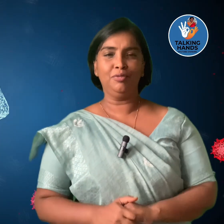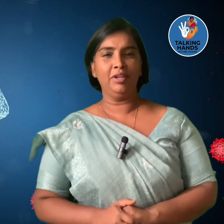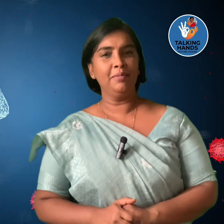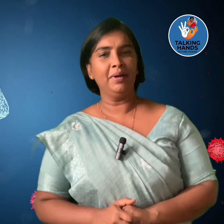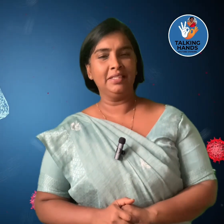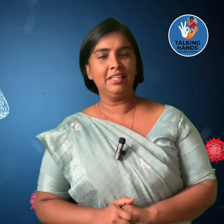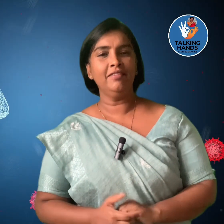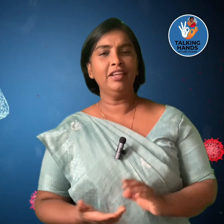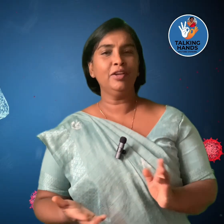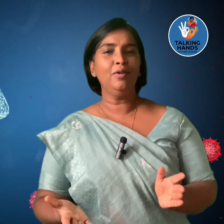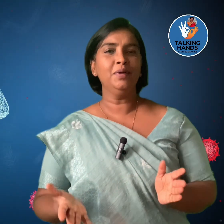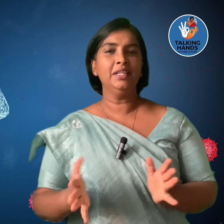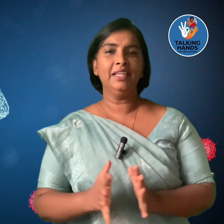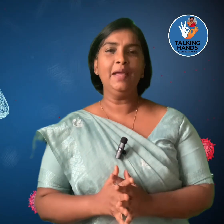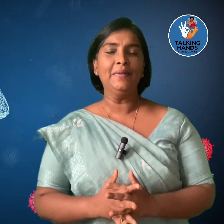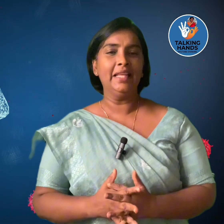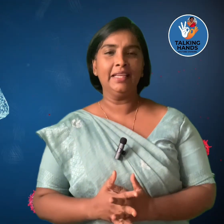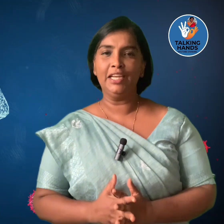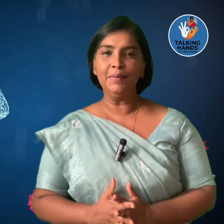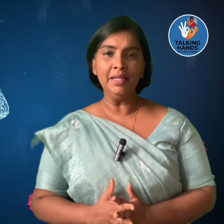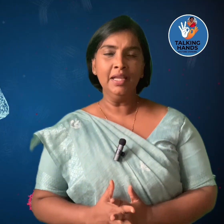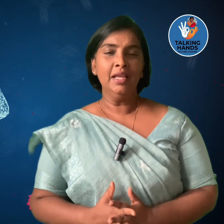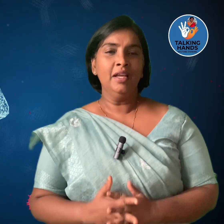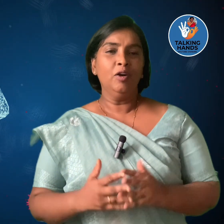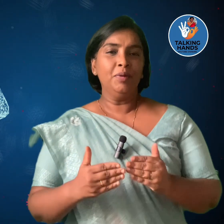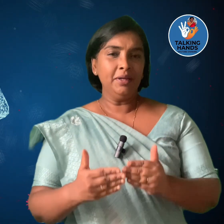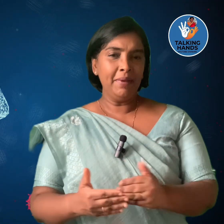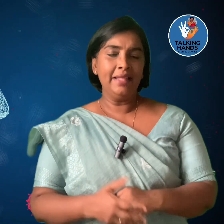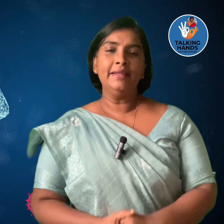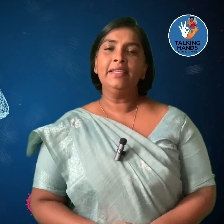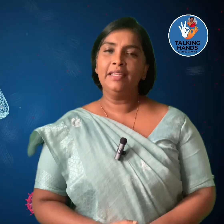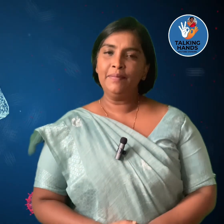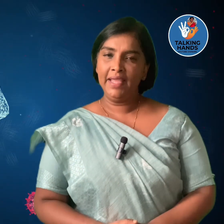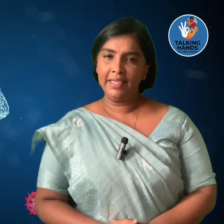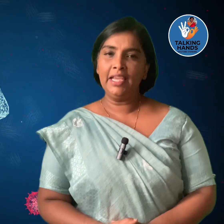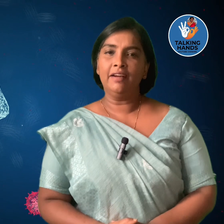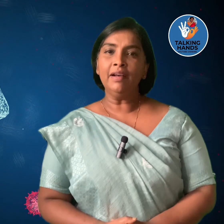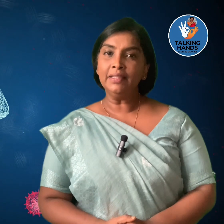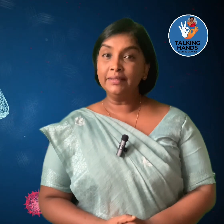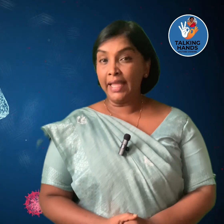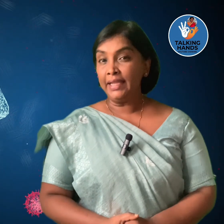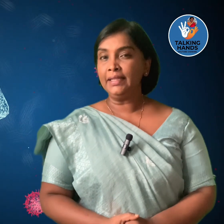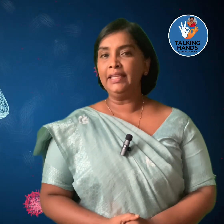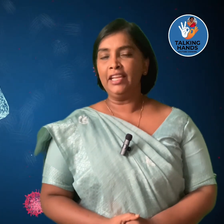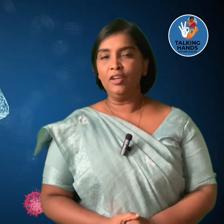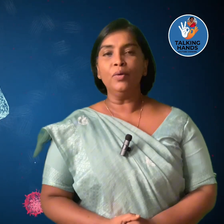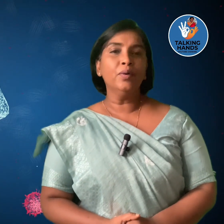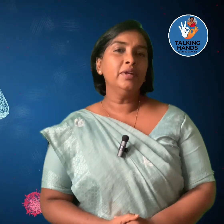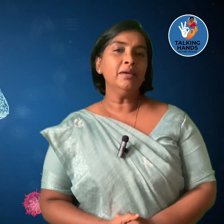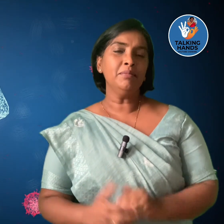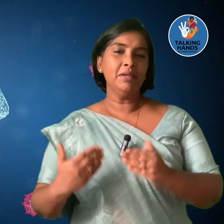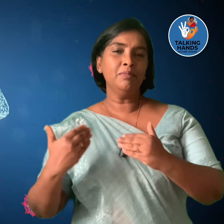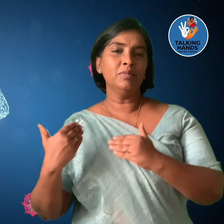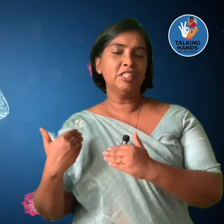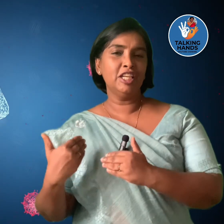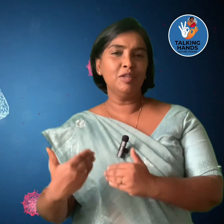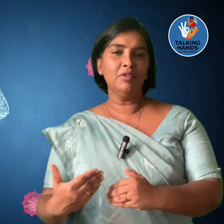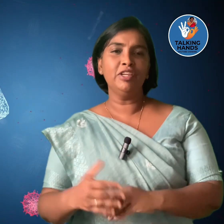මදුරුවකින් පරිස්සම් වෙන්නේ කොහොමද? ඒ හැම දෙයක් ගැනම ඔබට පැහැදිලි කිරීමේ හැකියාවක් දැන් තියෙන්න ඕන මේ සියලුම